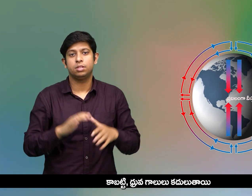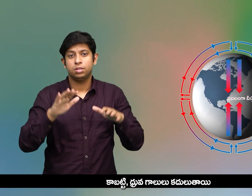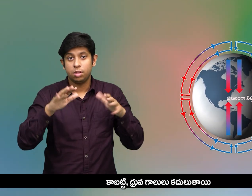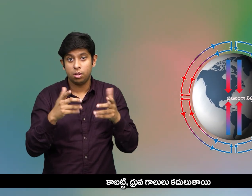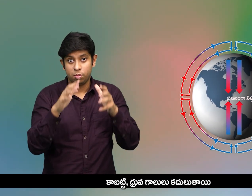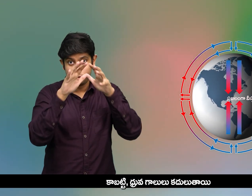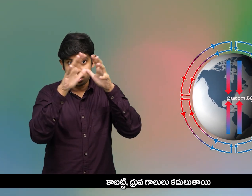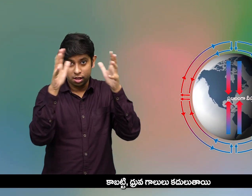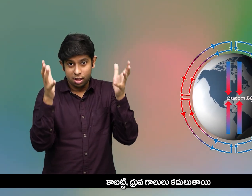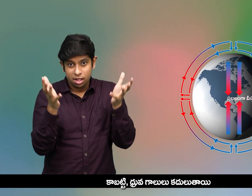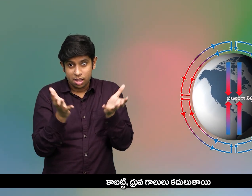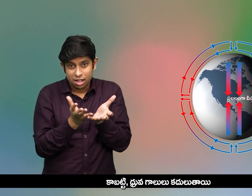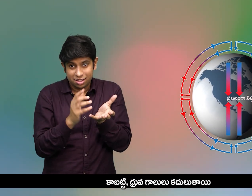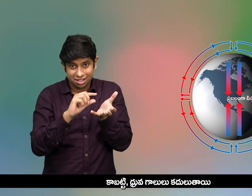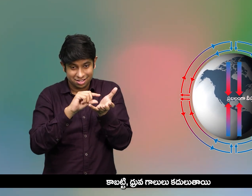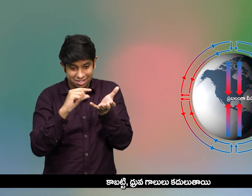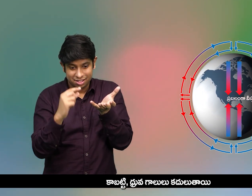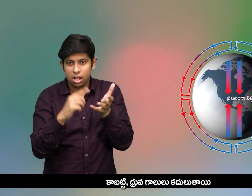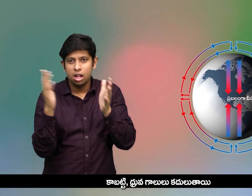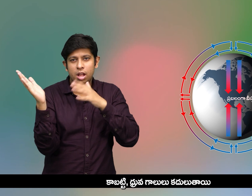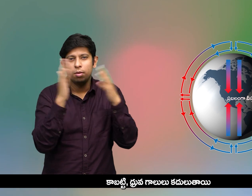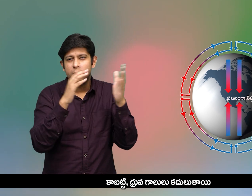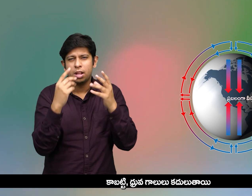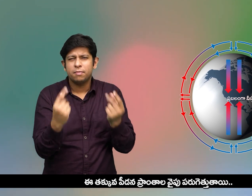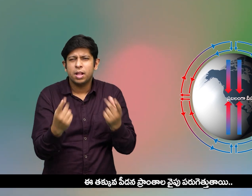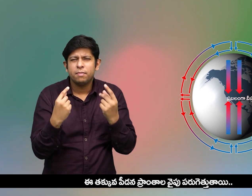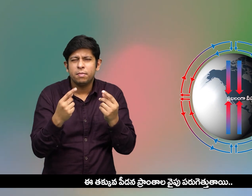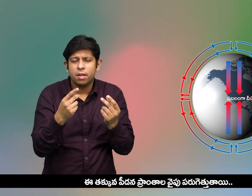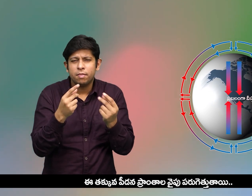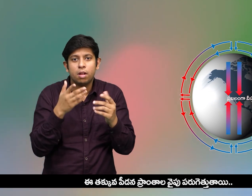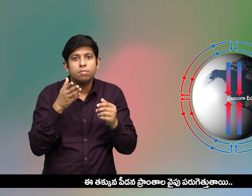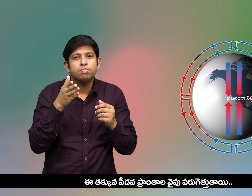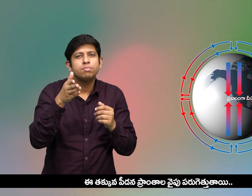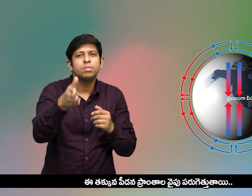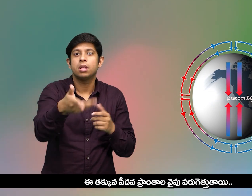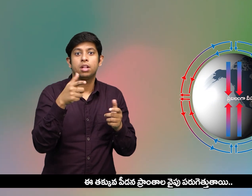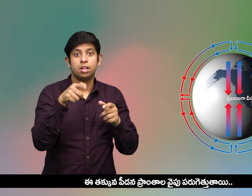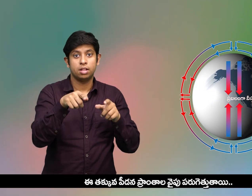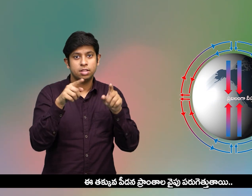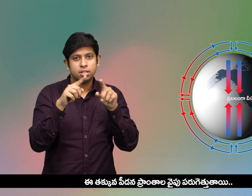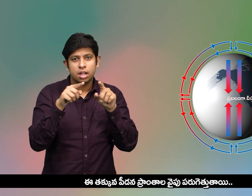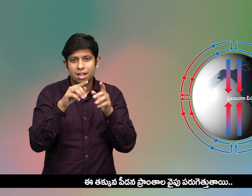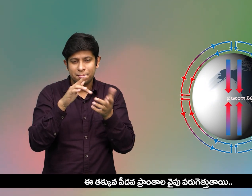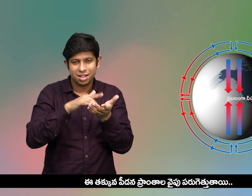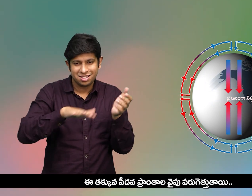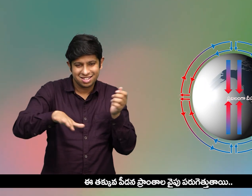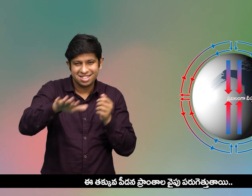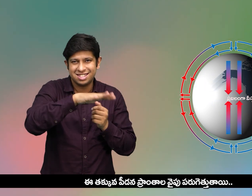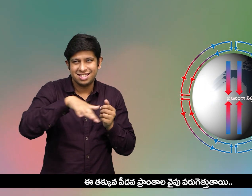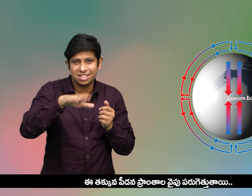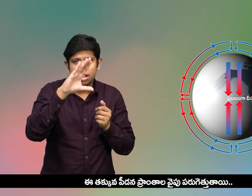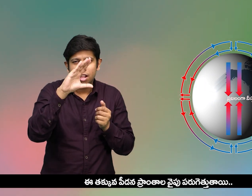కాబట్టి ధ్రువగాలులు కదులుతాయి. ఈ తక్కువ పీడన ప్రాంతాల వైపు పరిగెత్తుతాయి.